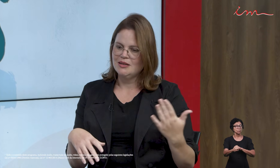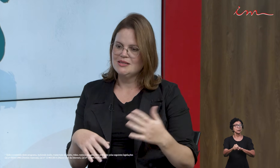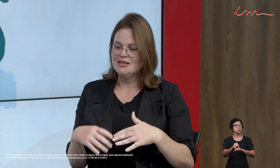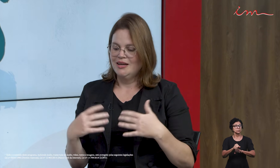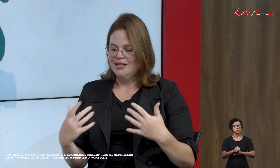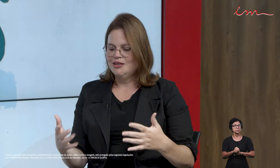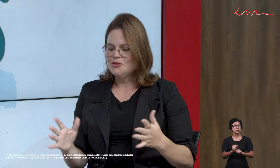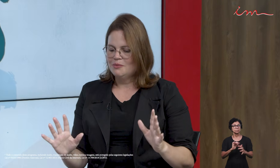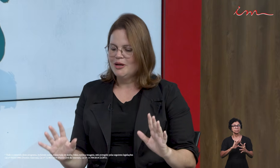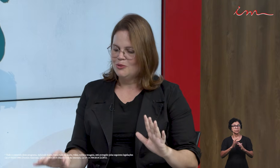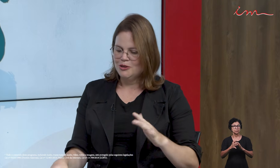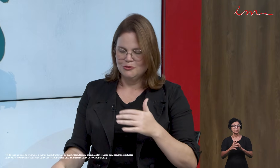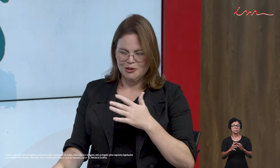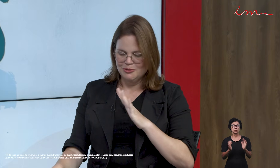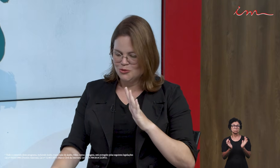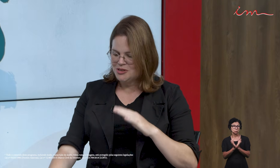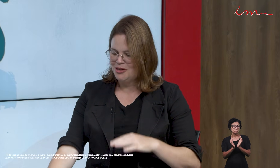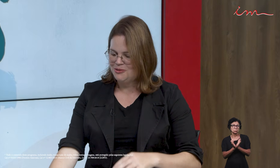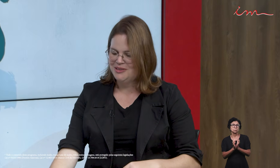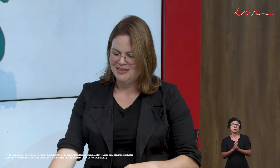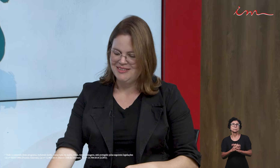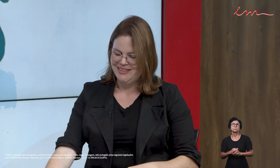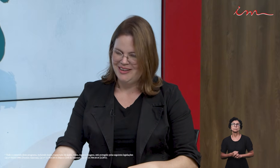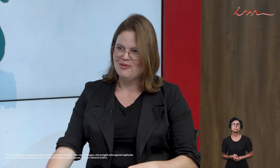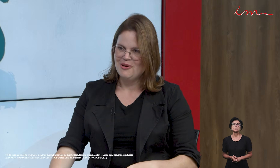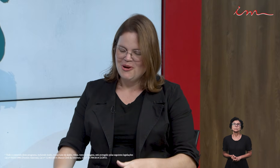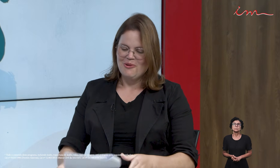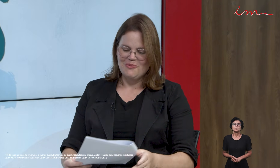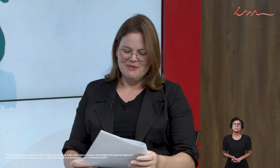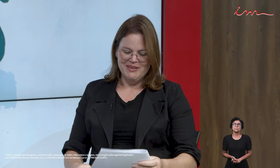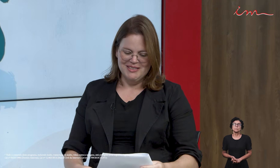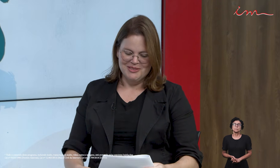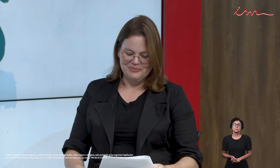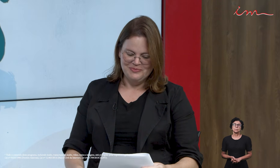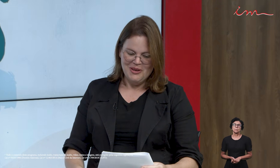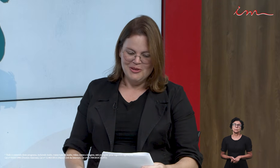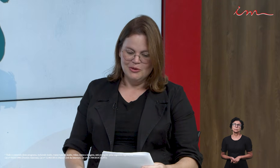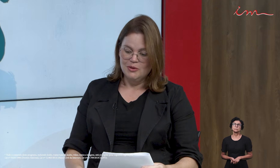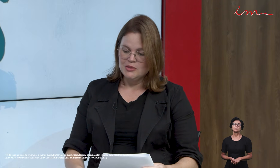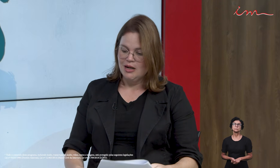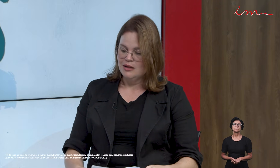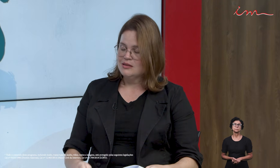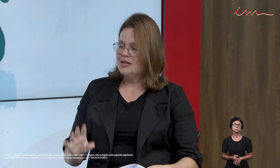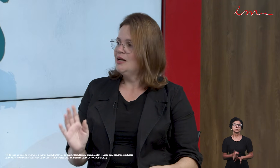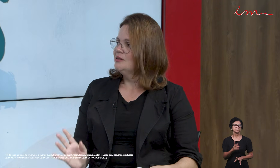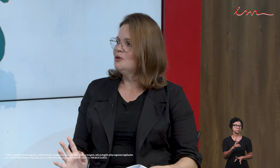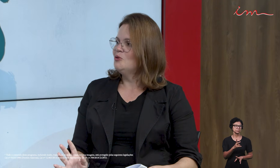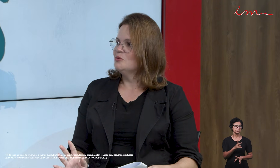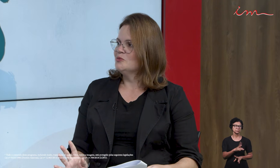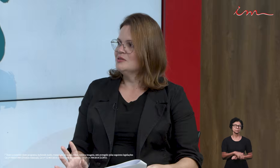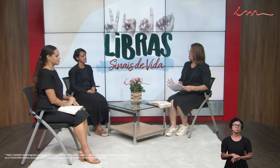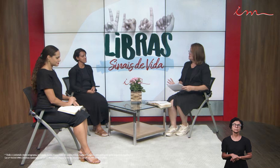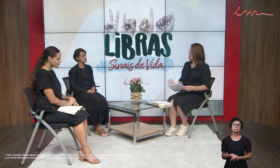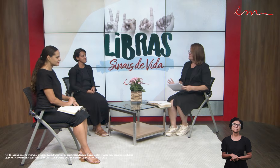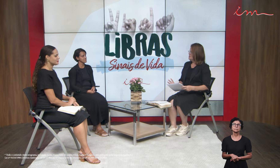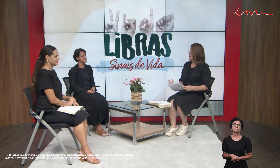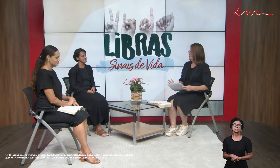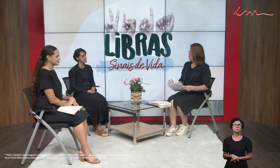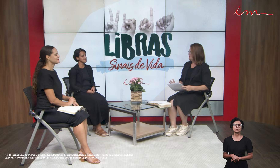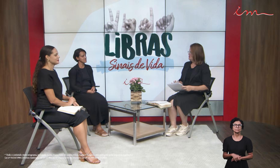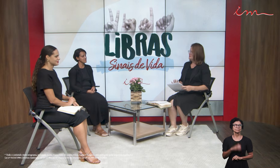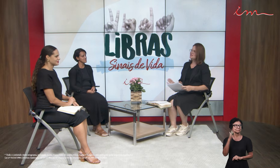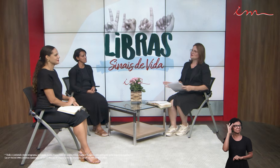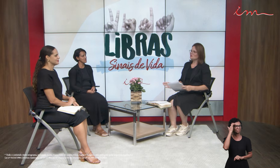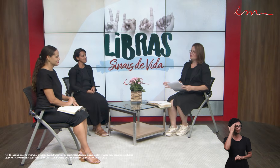outros países. E isso é para a honra e glória do Senhor e é uma bênção. Então vamos lá, certo? Então, como